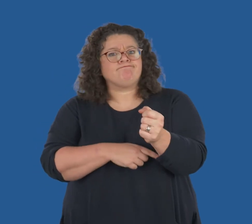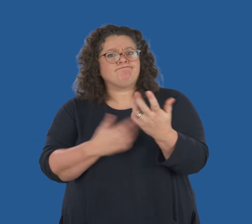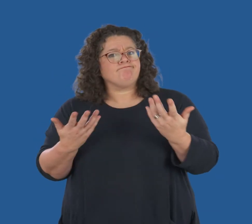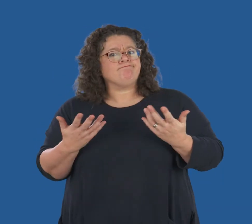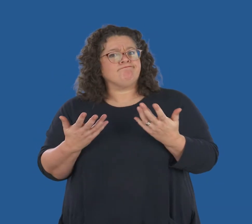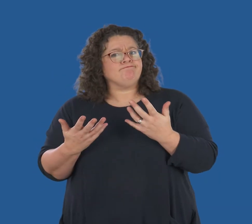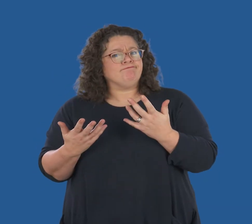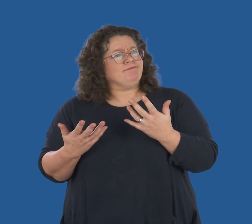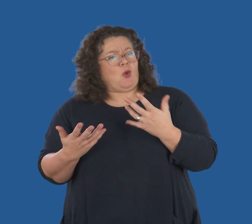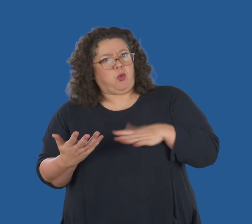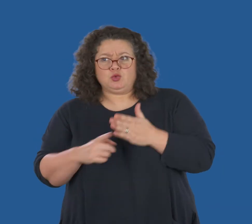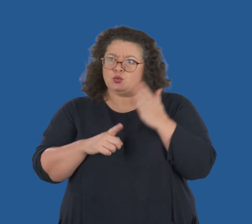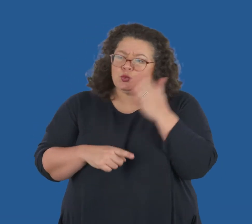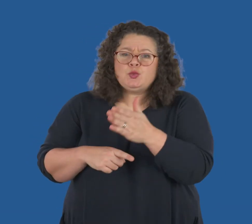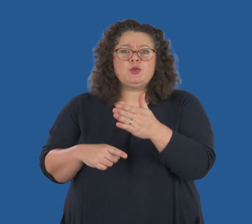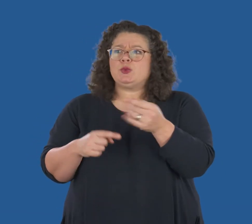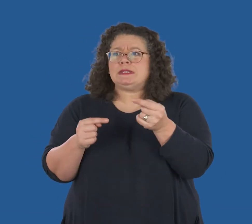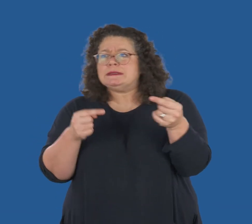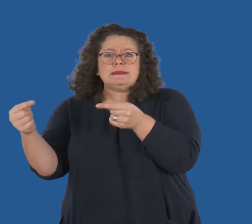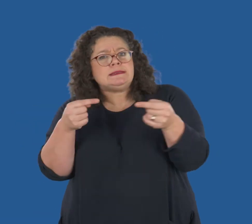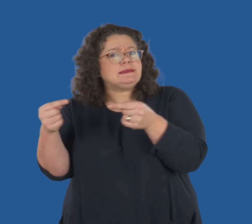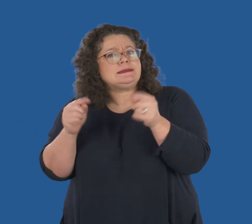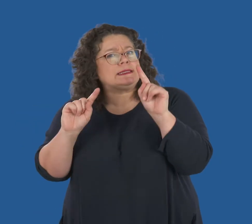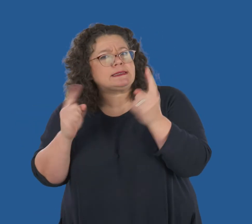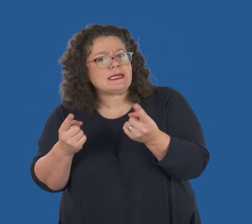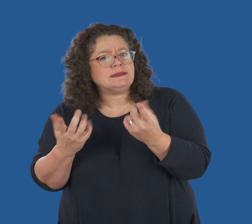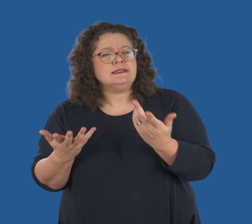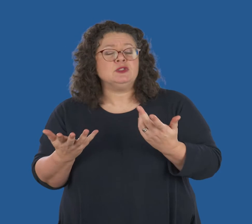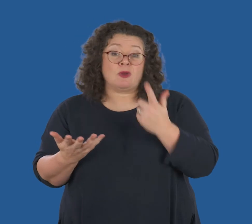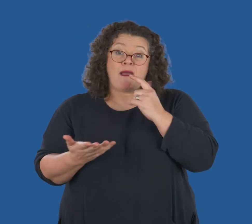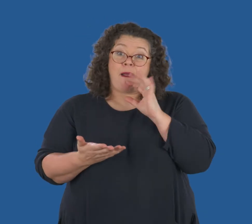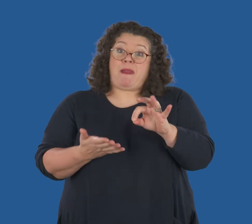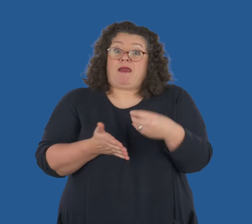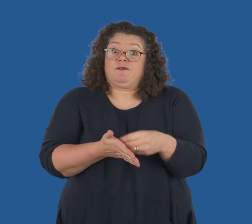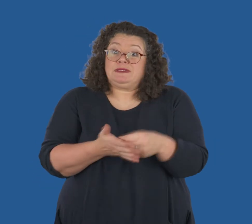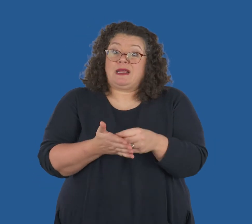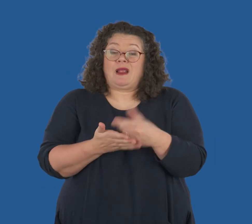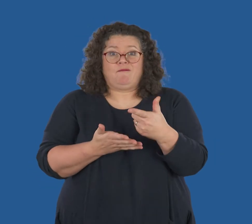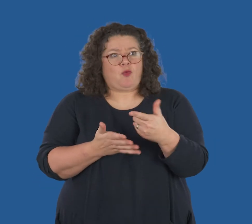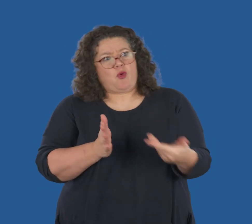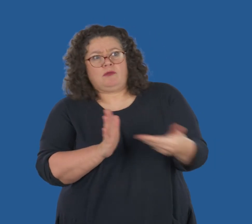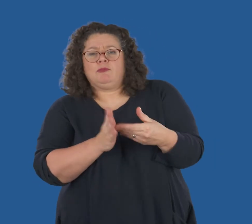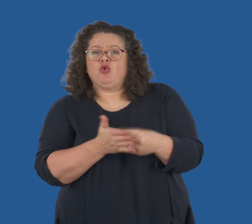a mynychu hystings gwleidyddol. Gall wneud cais i'r Gronfa i dalu am gostau ychwanegol